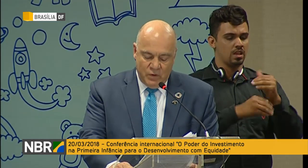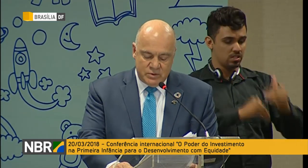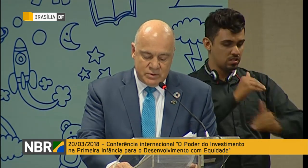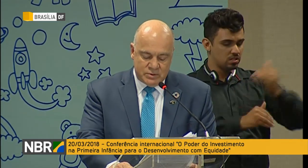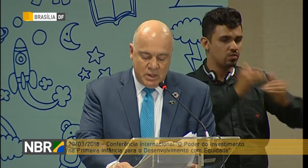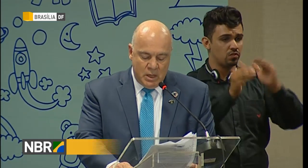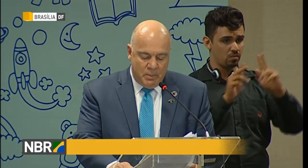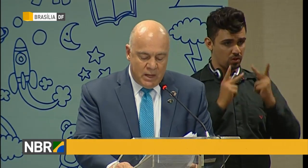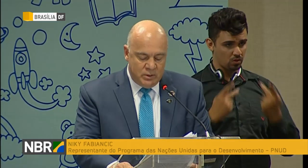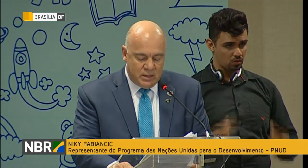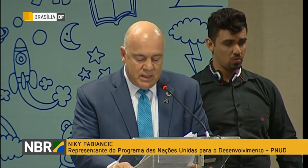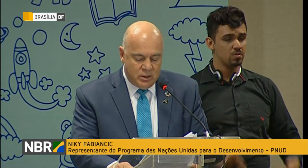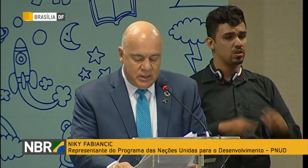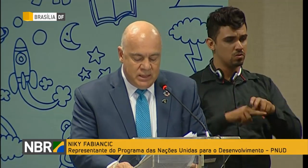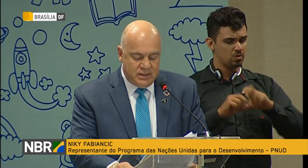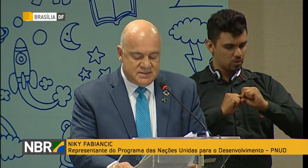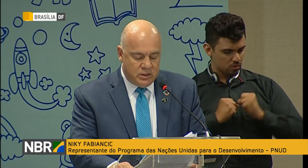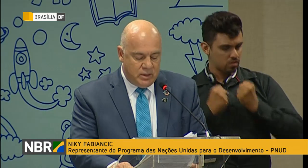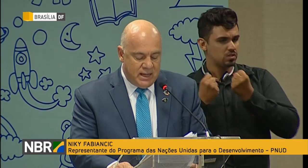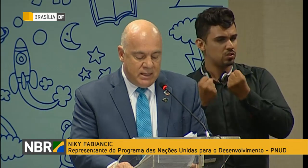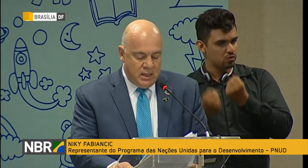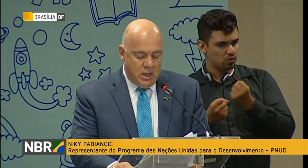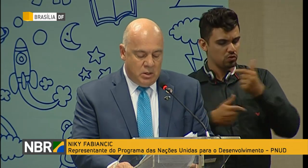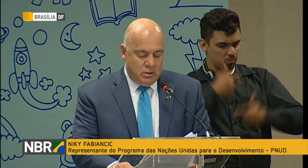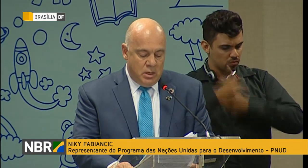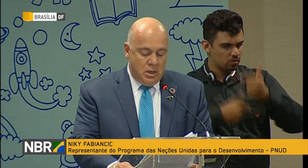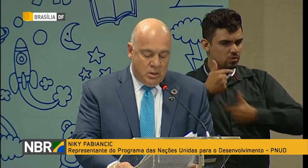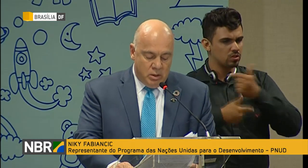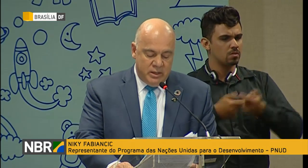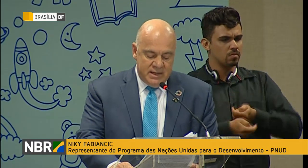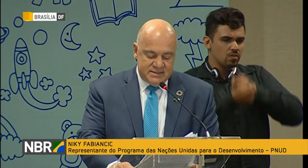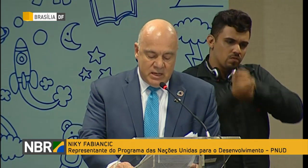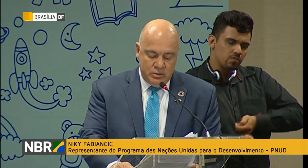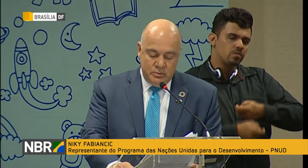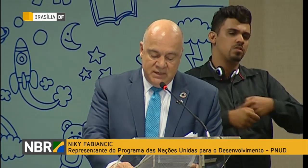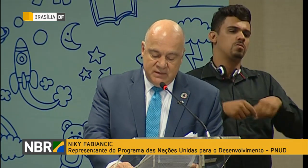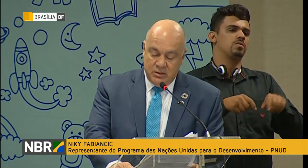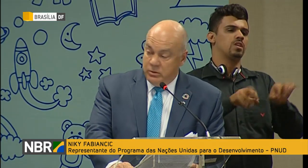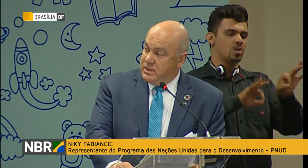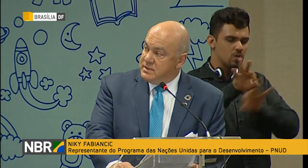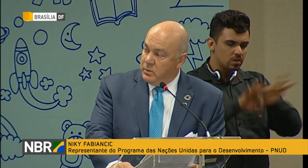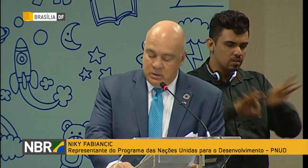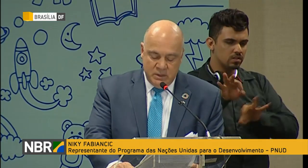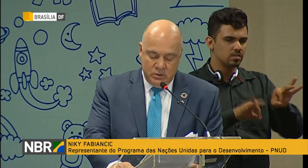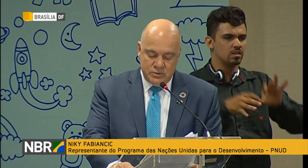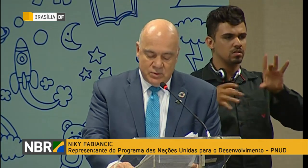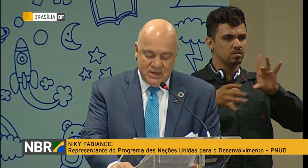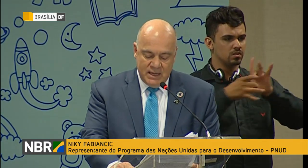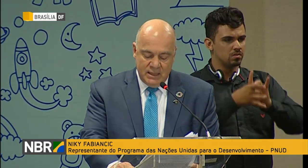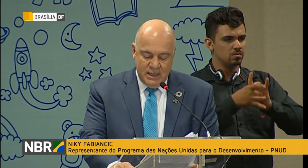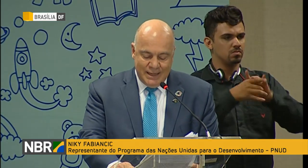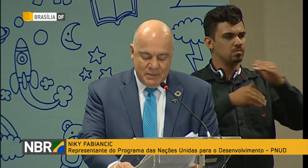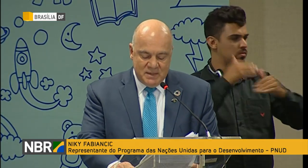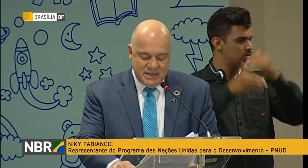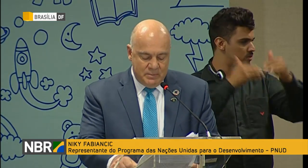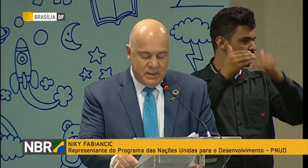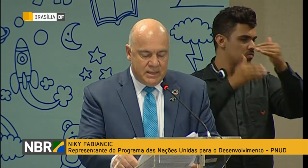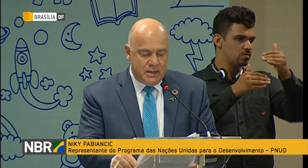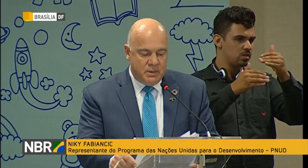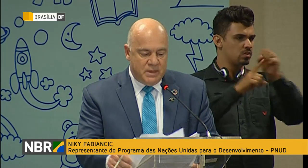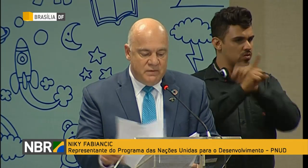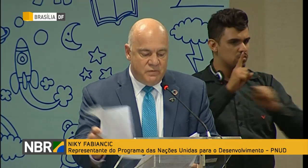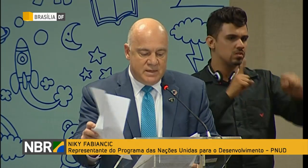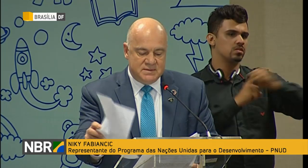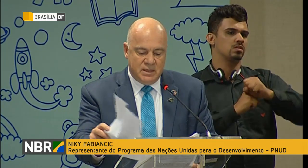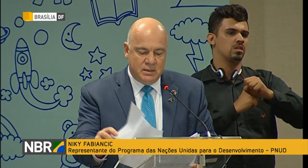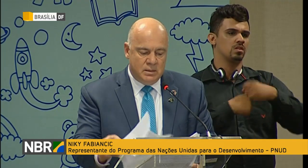concentra esforços para um trabalho intersectorial com coordenação do Ministério do Desenvolvimento Social, especialmente